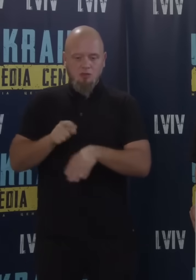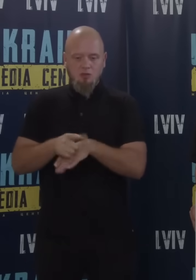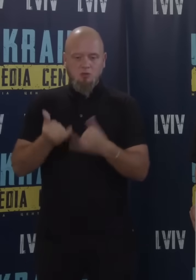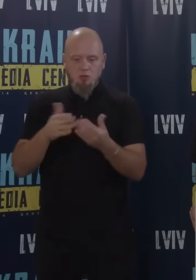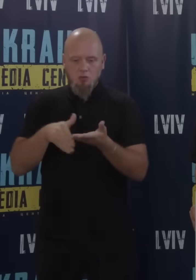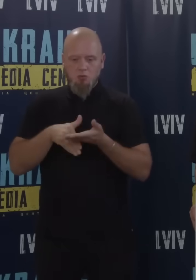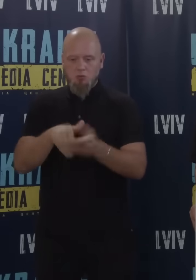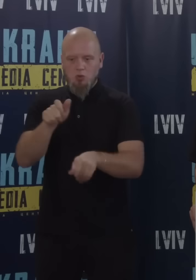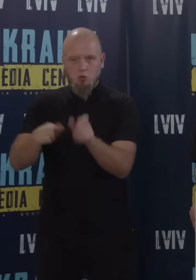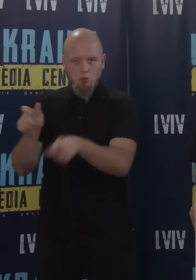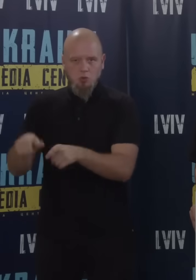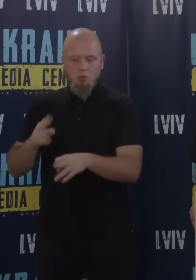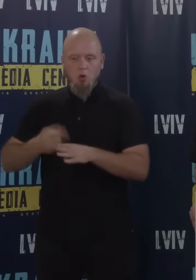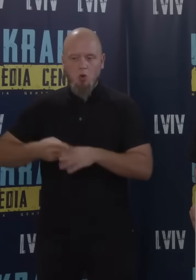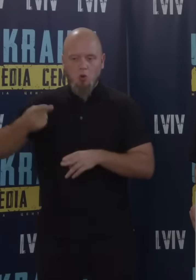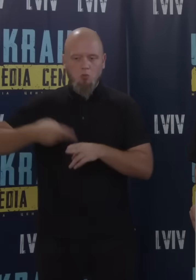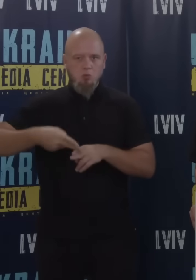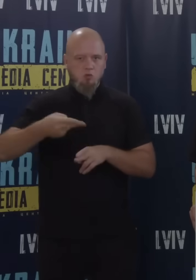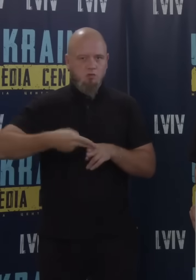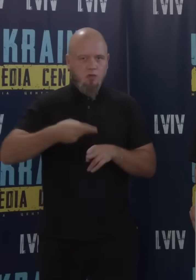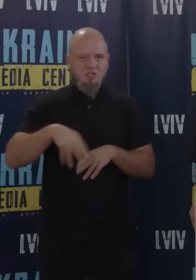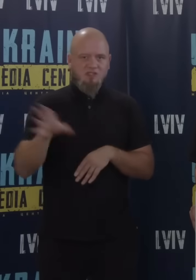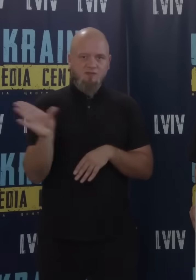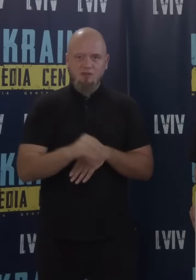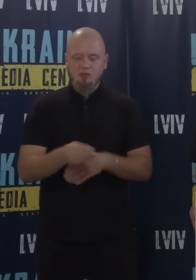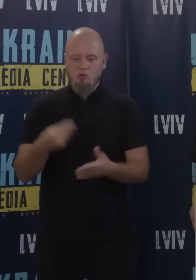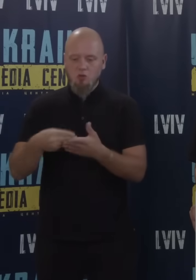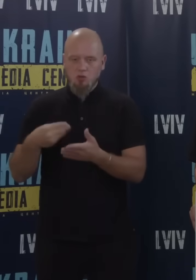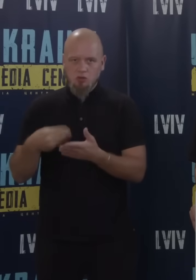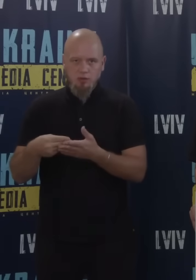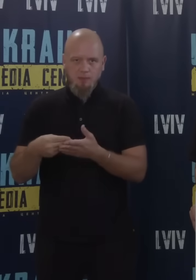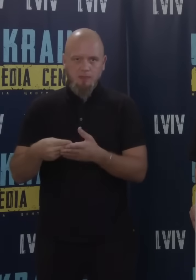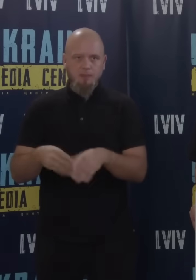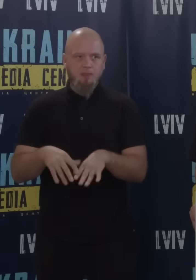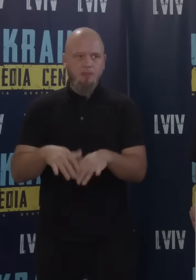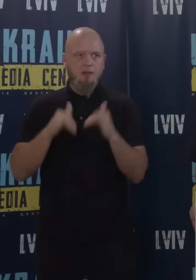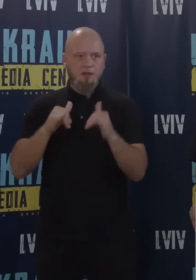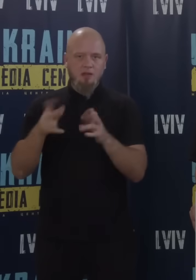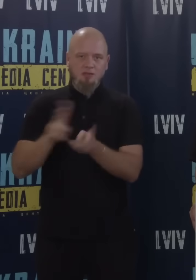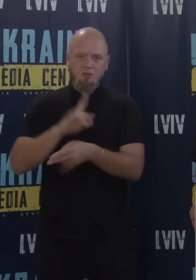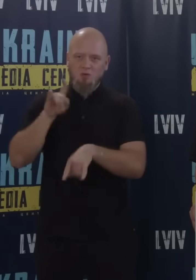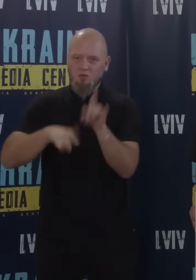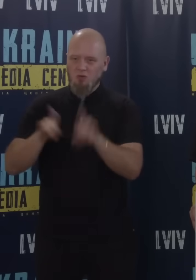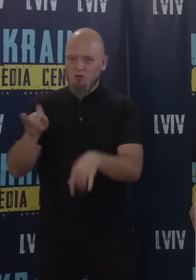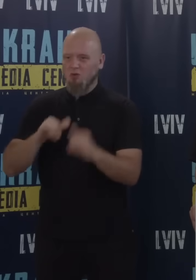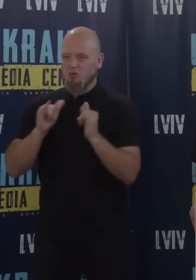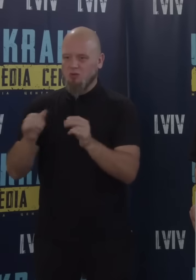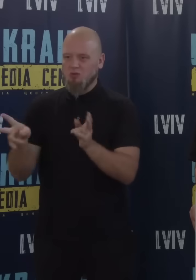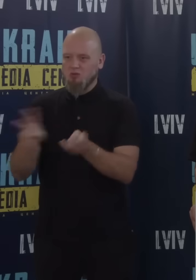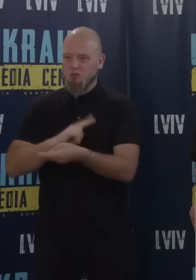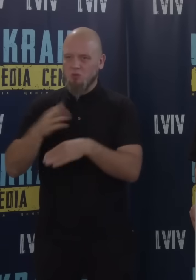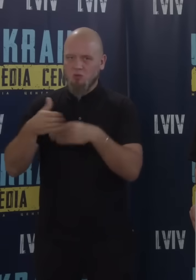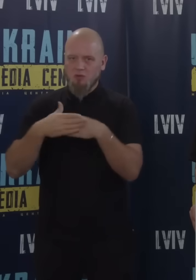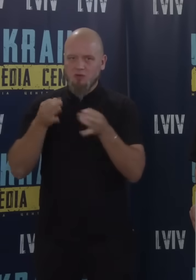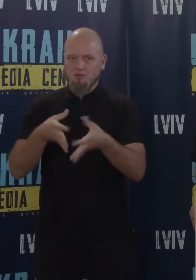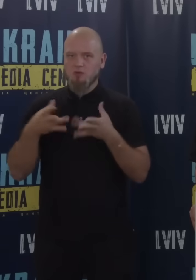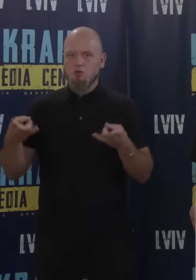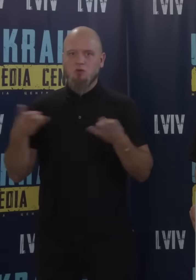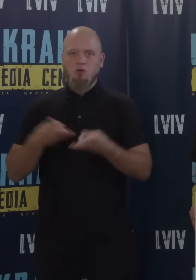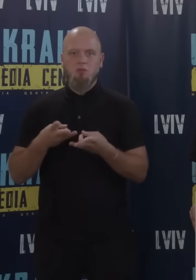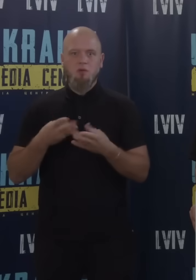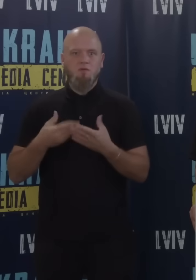сьогодні допомогти людям, компенсувати всі кошти на заміну вікон, заміну дверей. Звичайно,